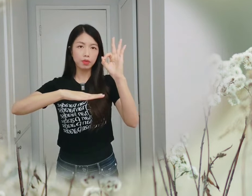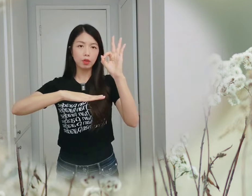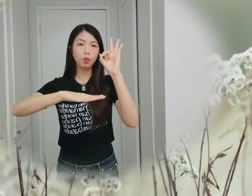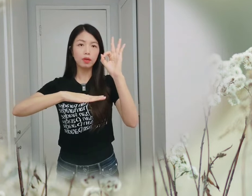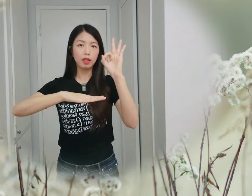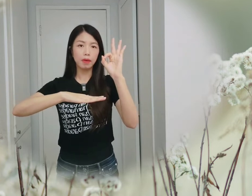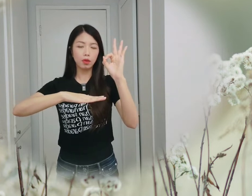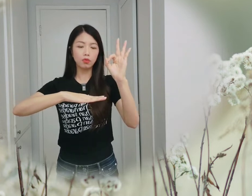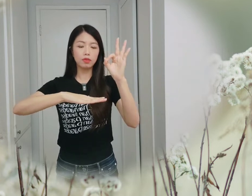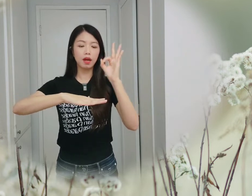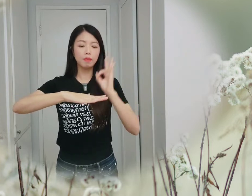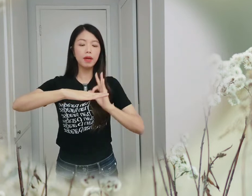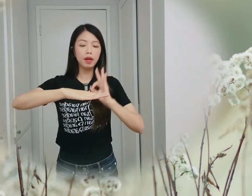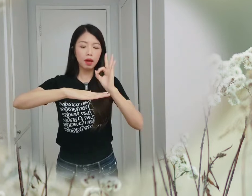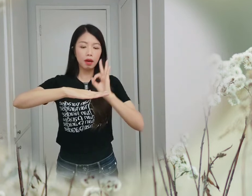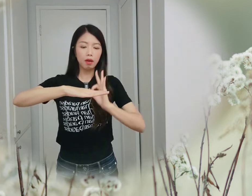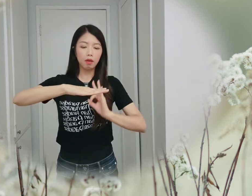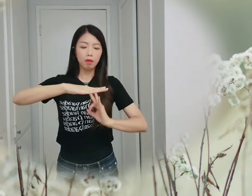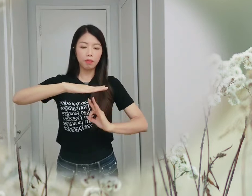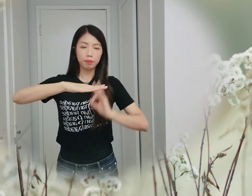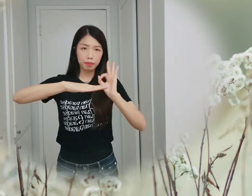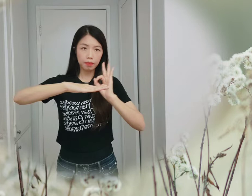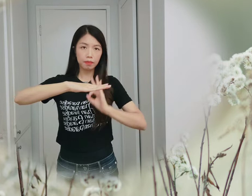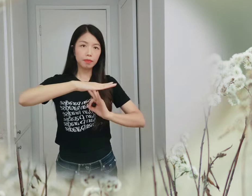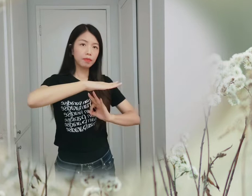검지만 붙여서 동그랗게 만들어 주신 다음에